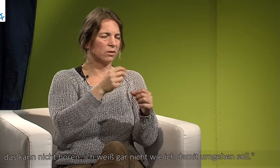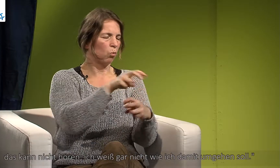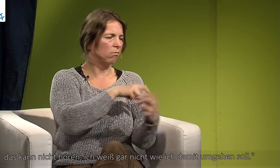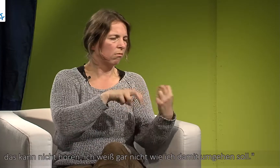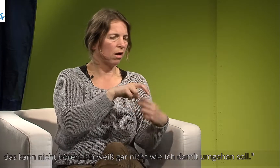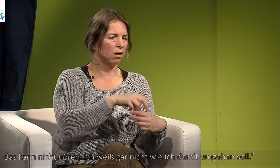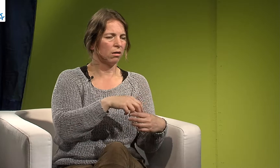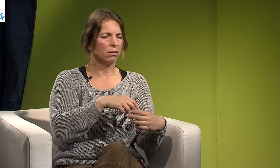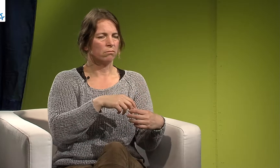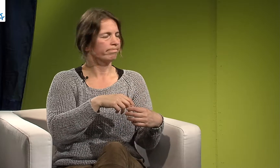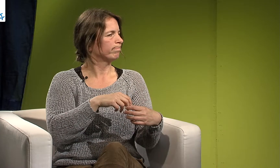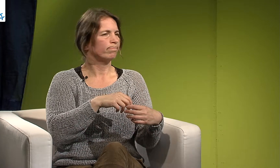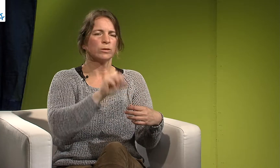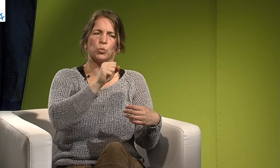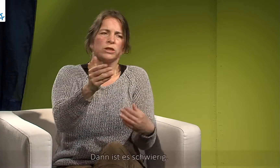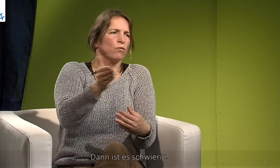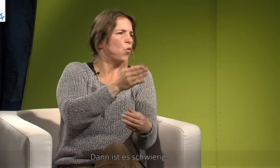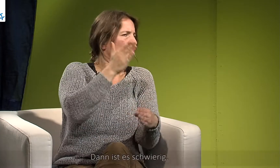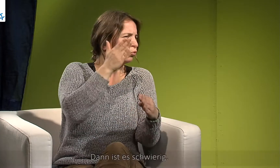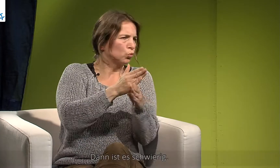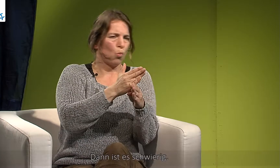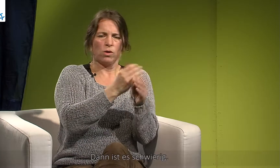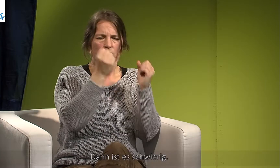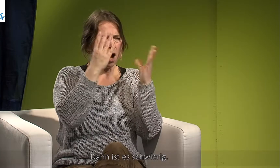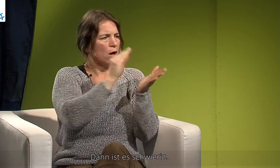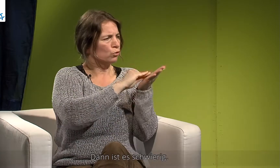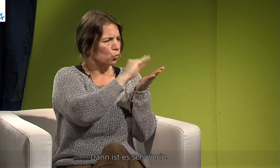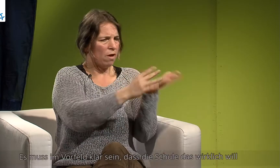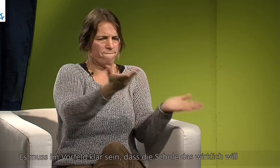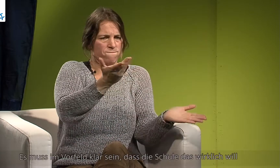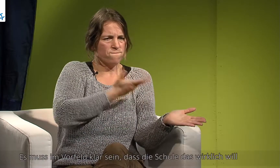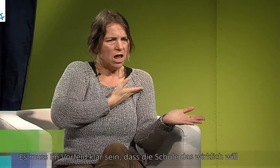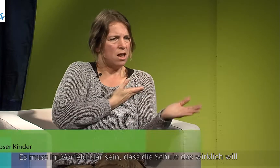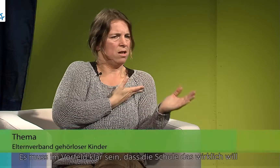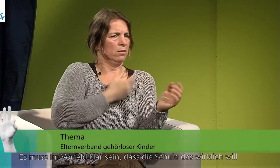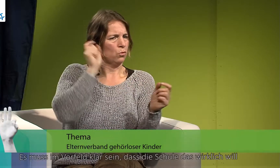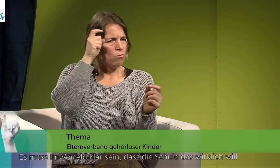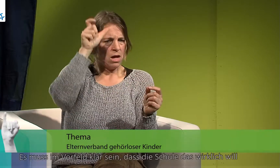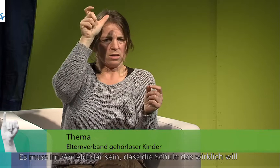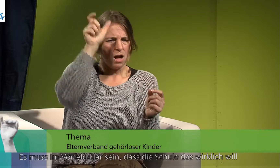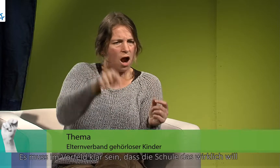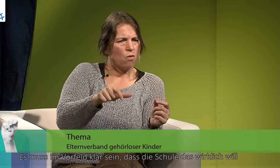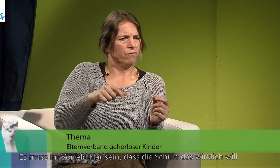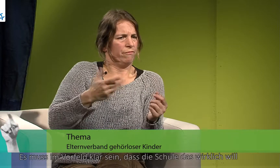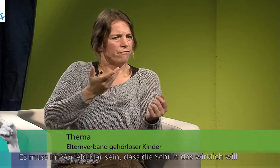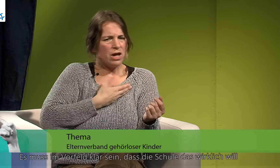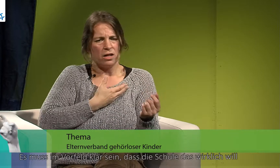umgehen soll, also dann ist es schwierig. Also es muss einfach vorher im Vorfeld klar sein, dass die Schule